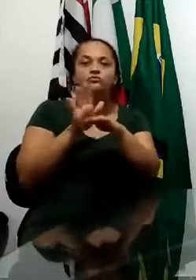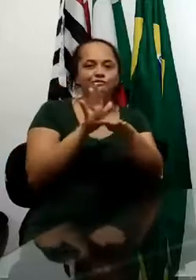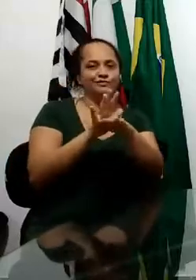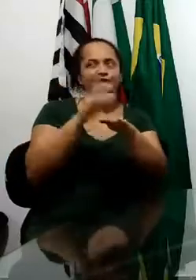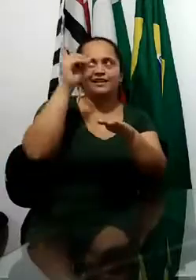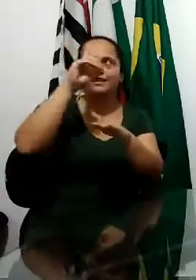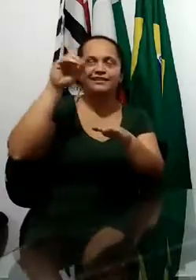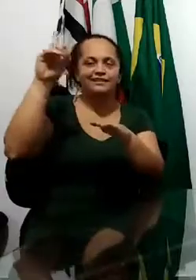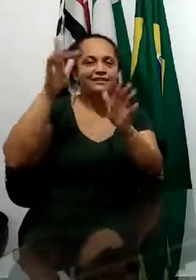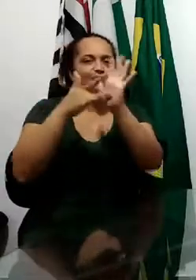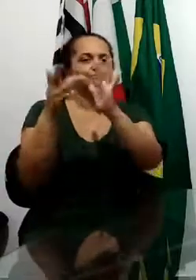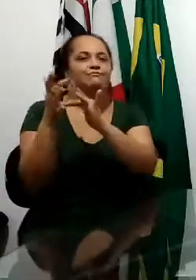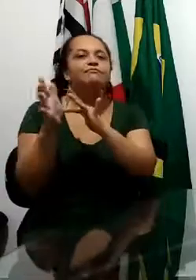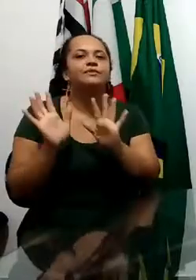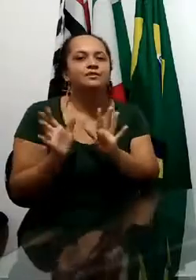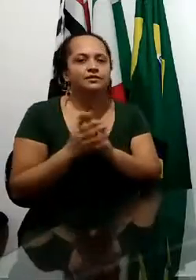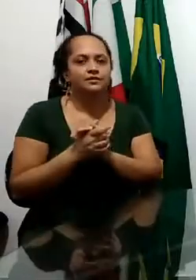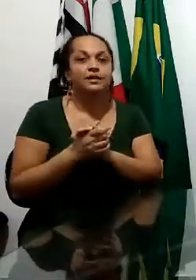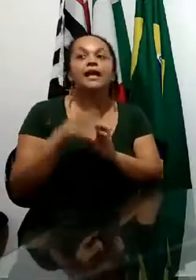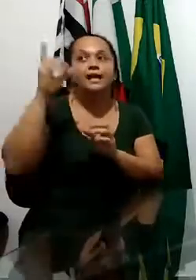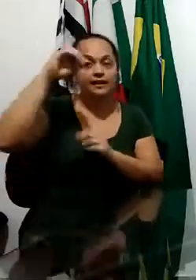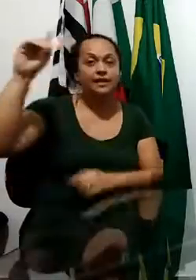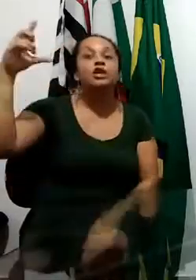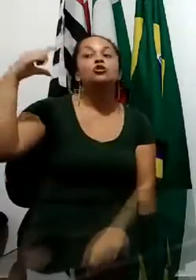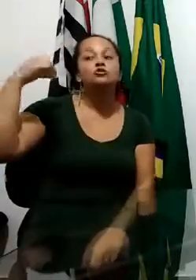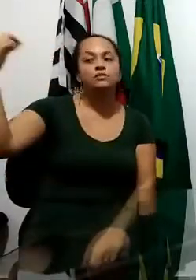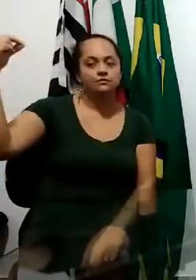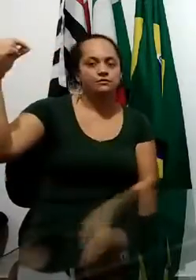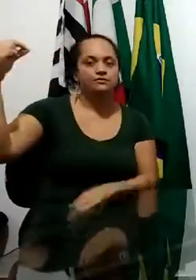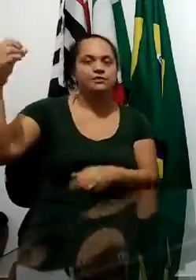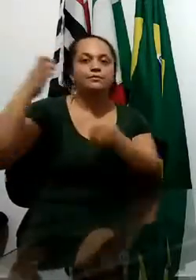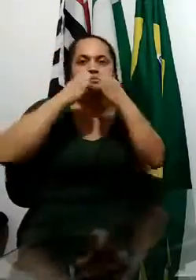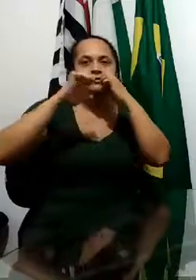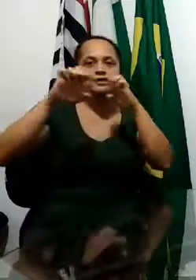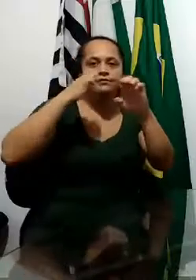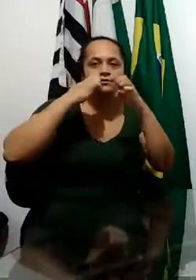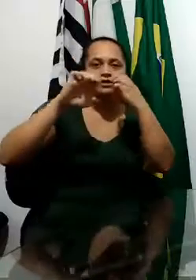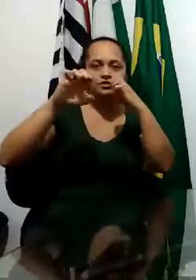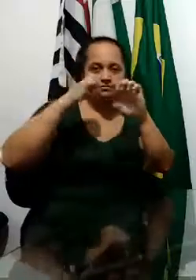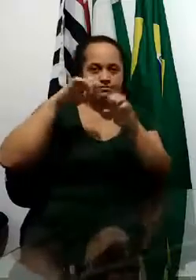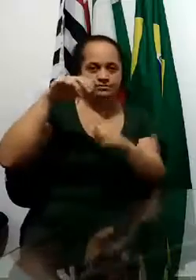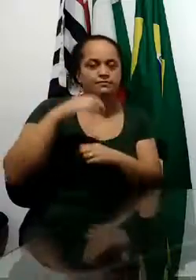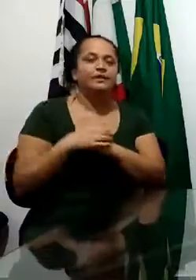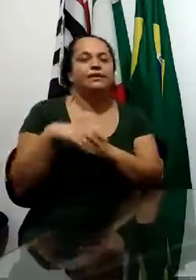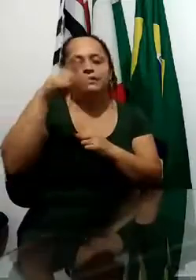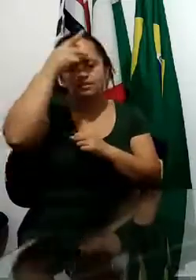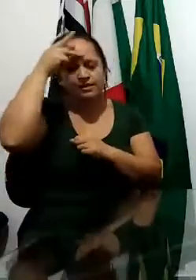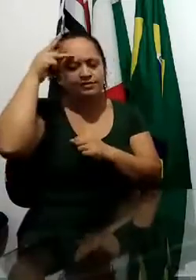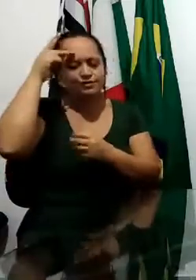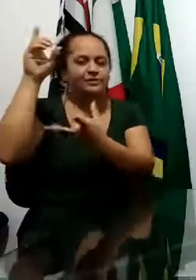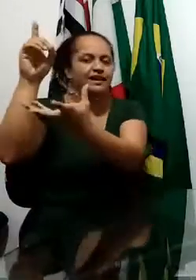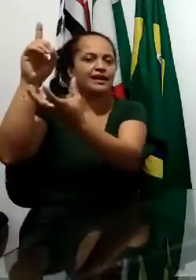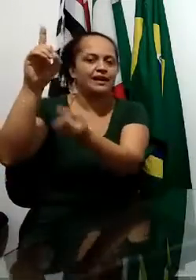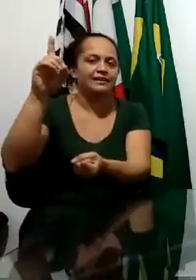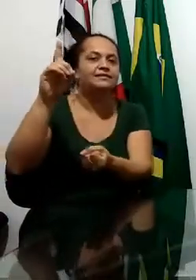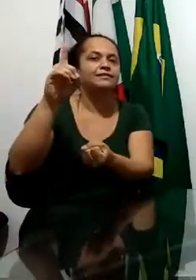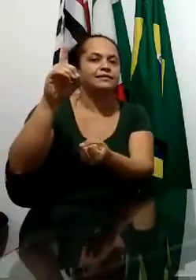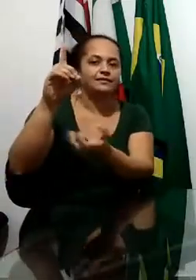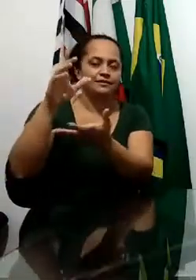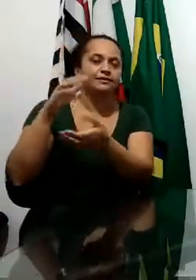Olha aí. E Deus nos chamou para ganhar almas, para pregar o Evangelho, para cumprir a nossa